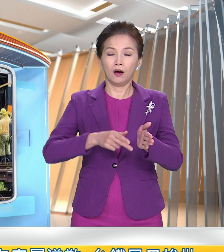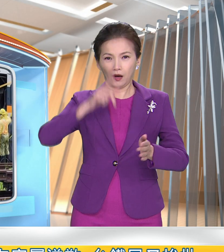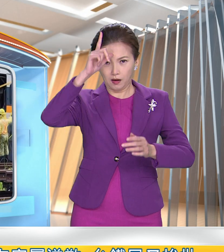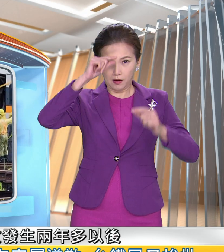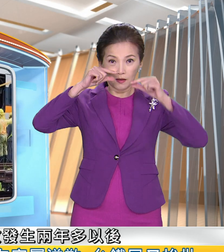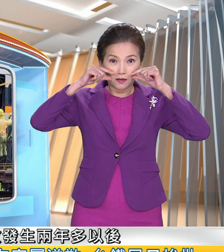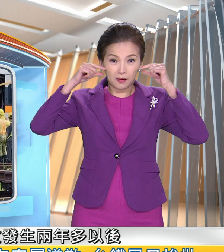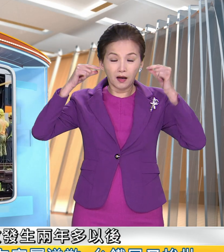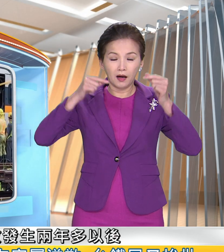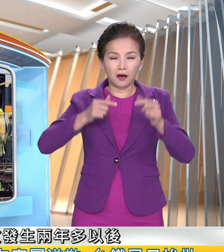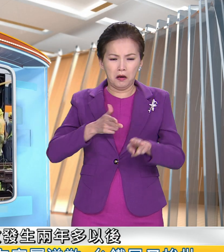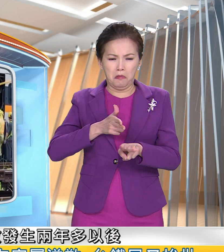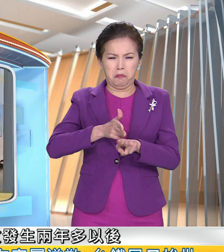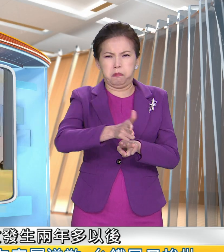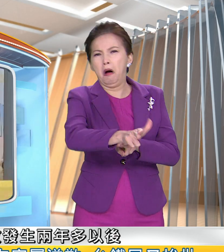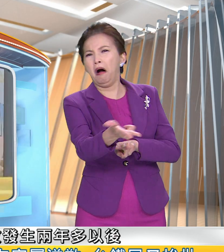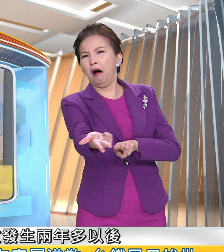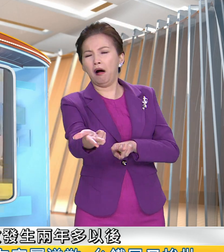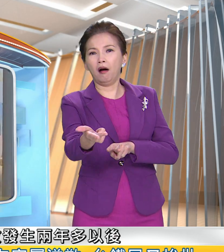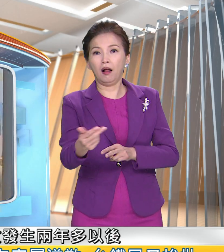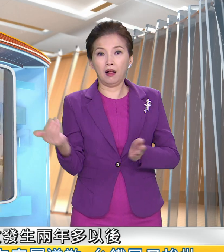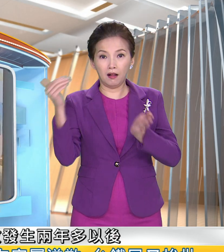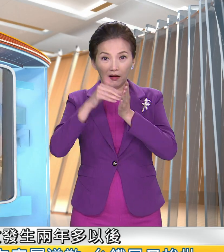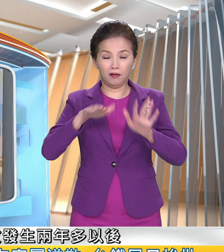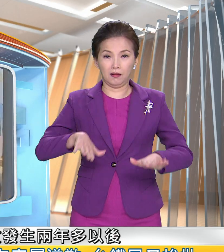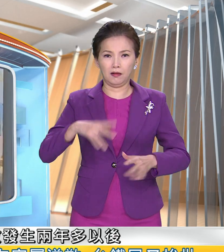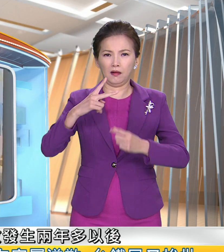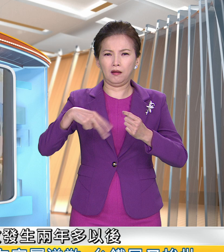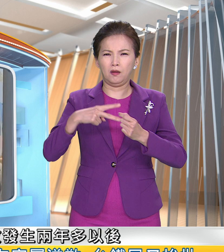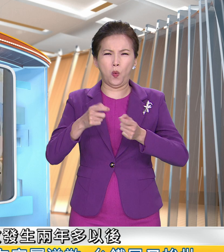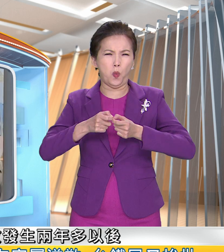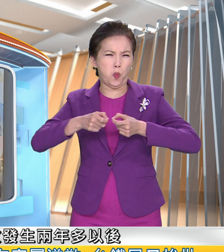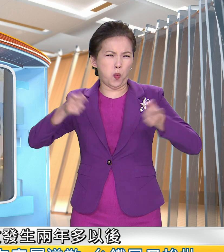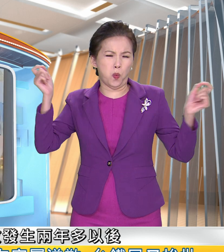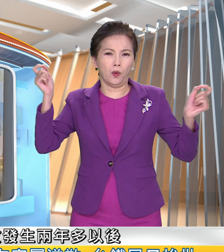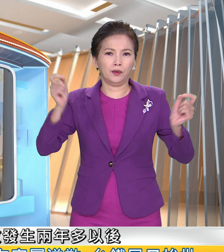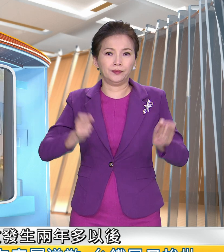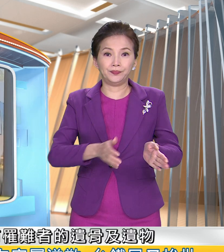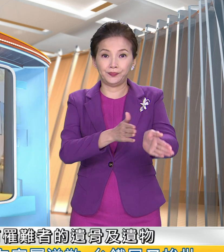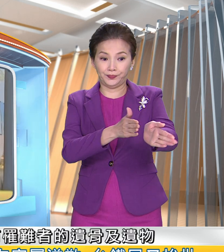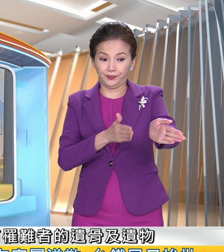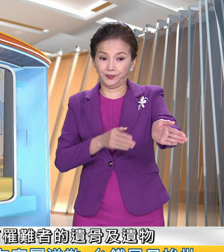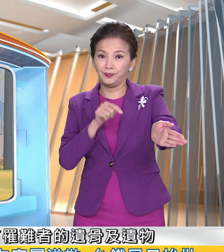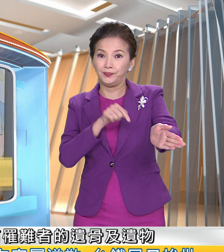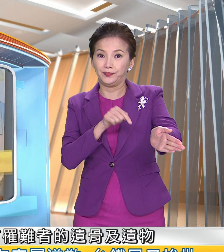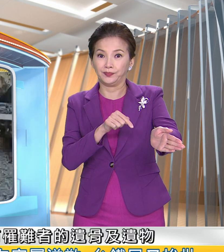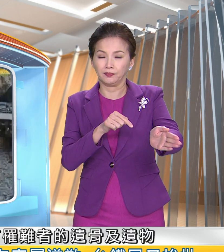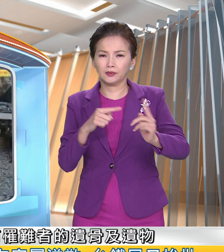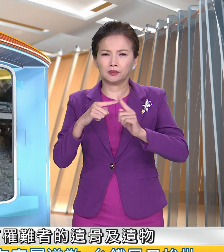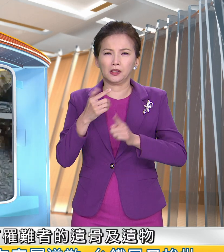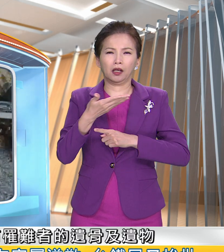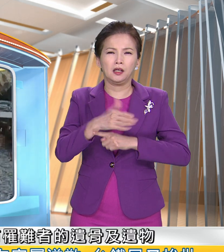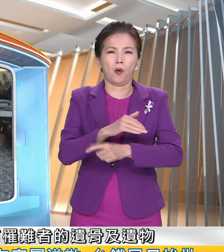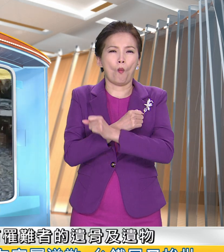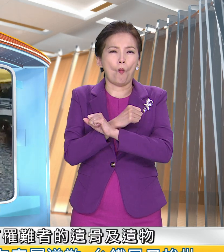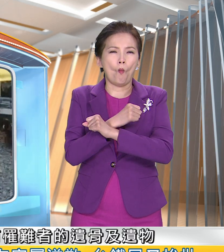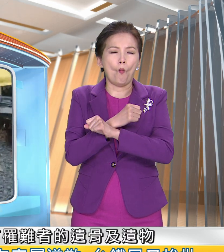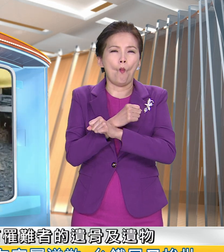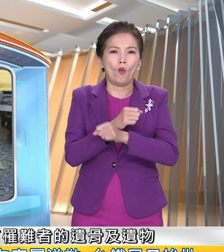泰鲁格号事故发生了2年多以后，车厢内被发现还有罹难者的遗